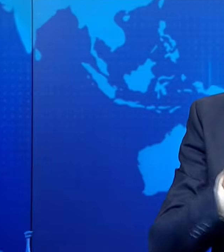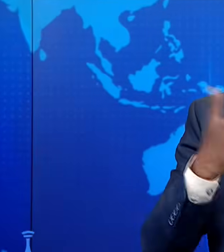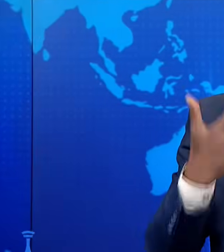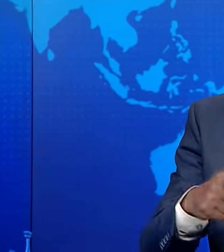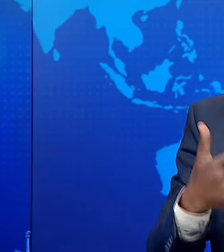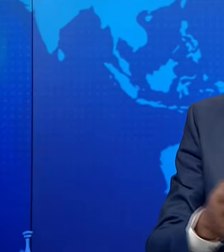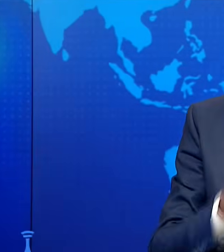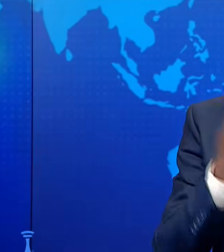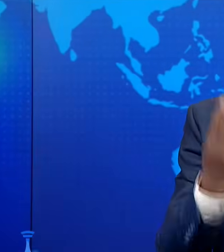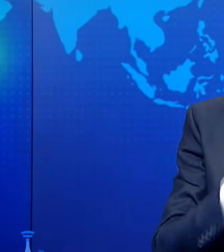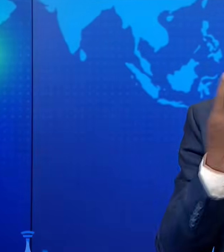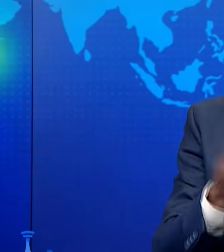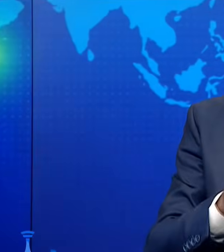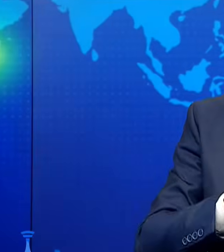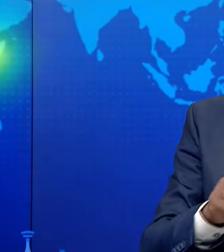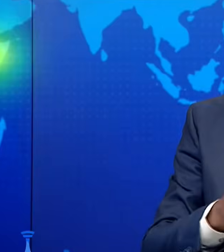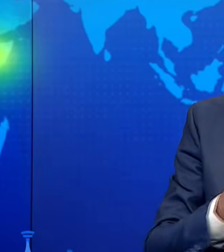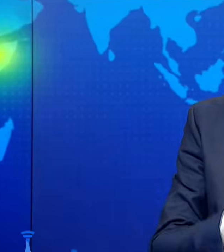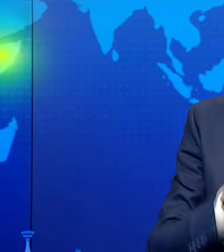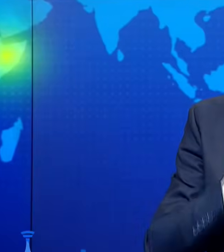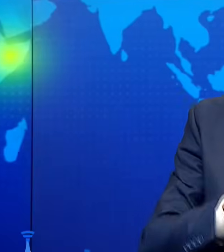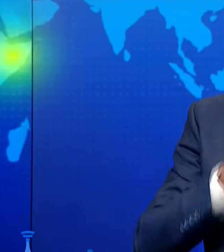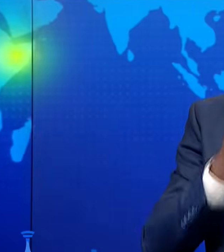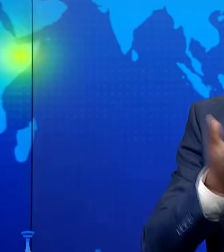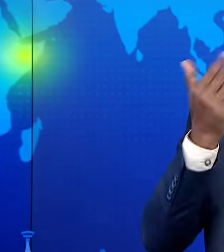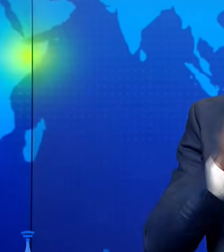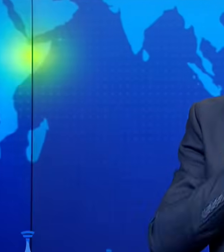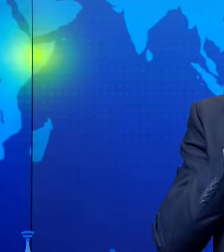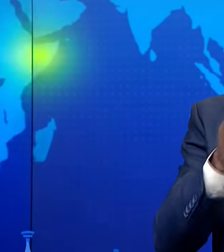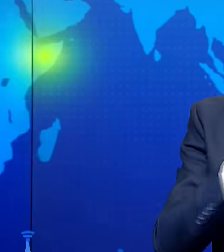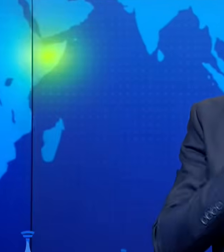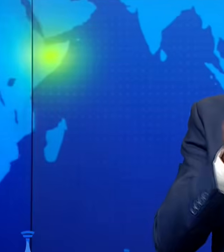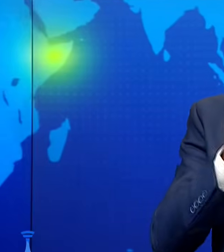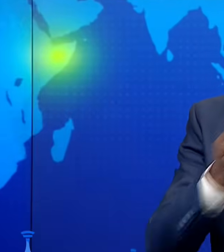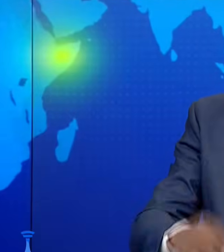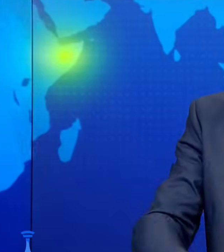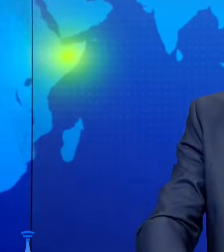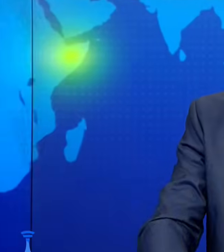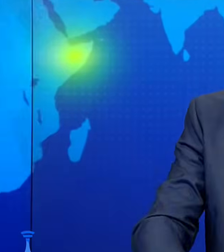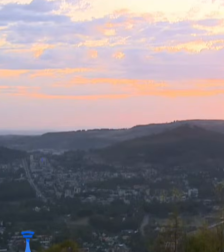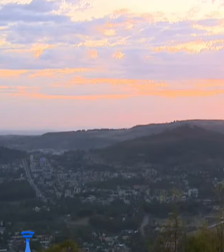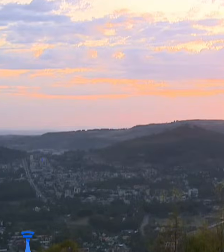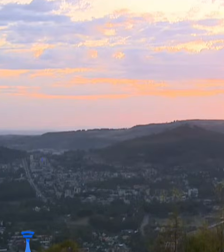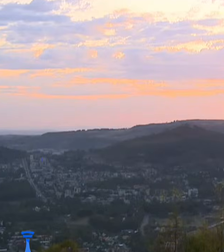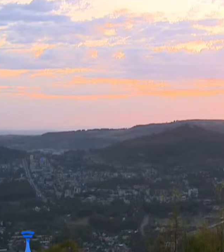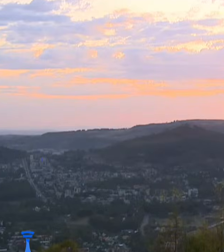በቱሪዝም ሀብት ብትታደልም ተጠቃሚነቷ ግን እዚህ ግባ የሚባል እንዳልነበር ይገለጻል።